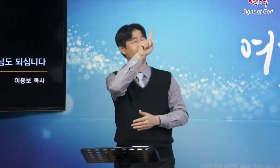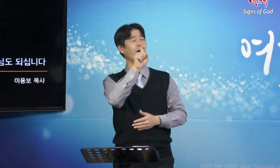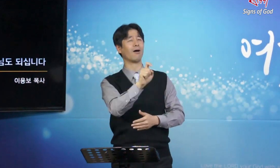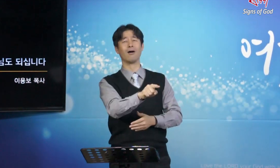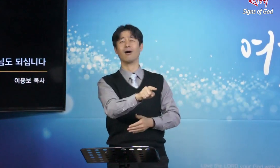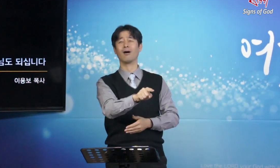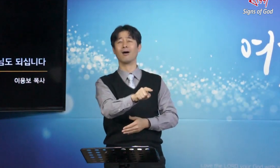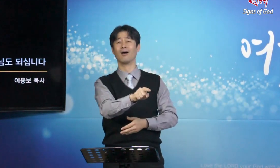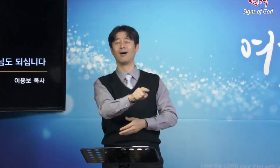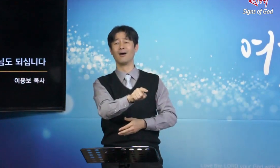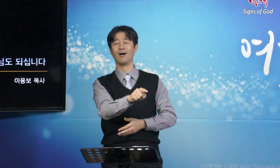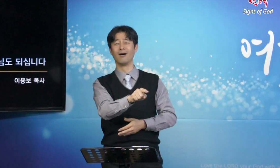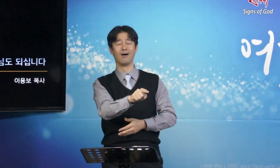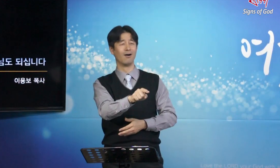어떻게 예배를 드릴 수 있었을까?